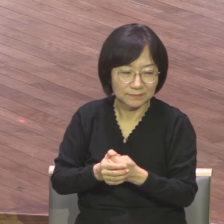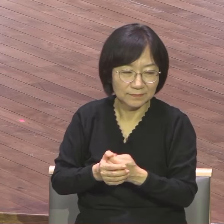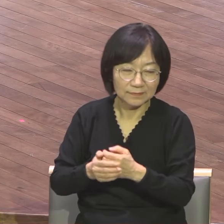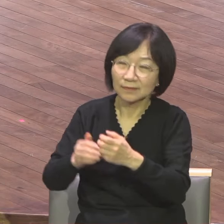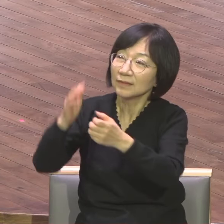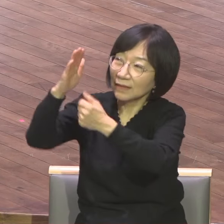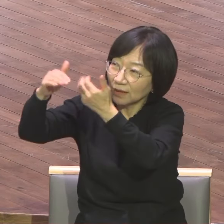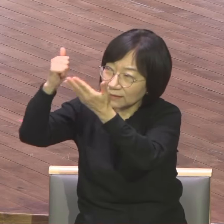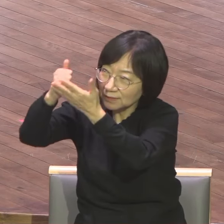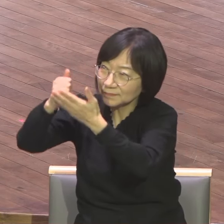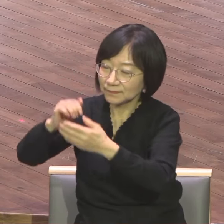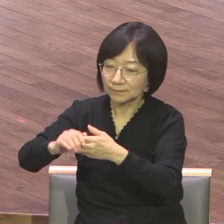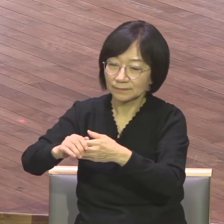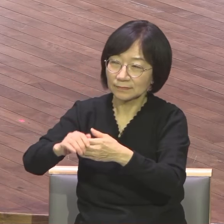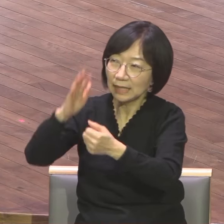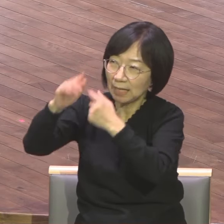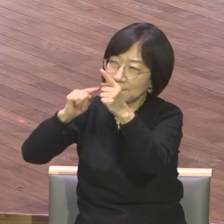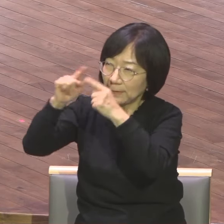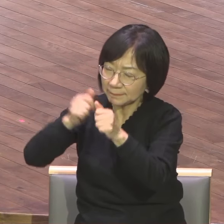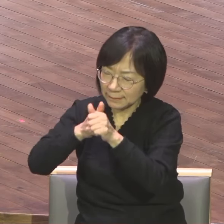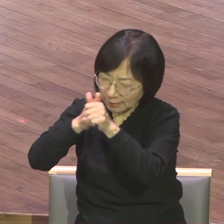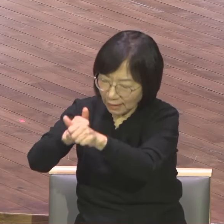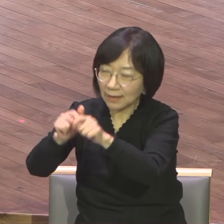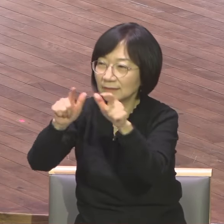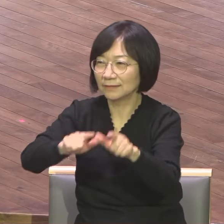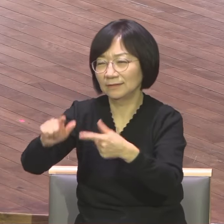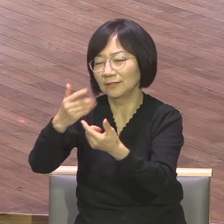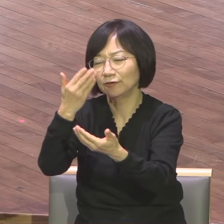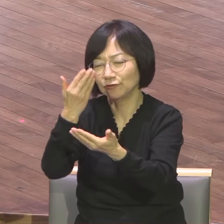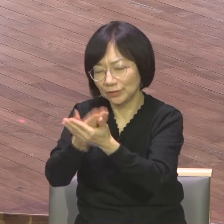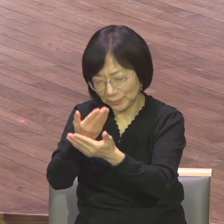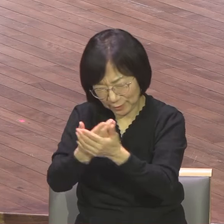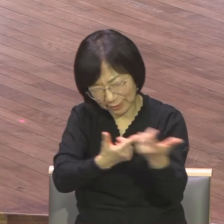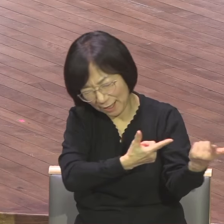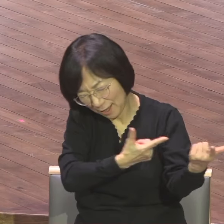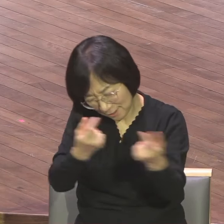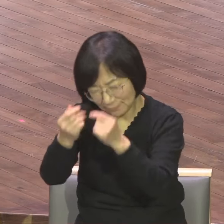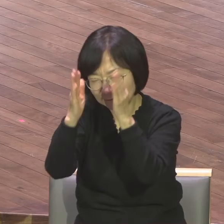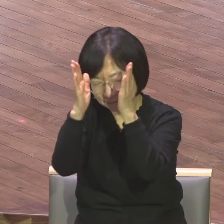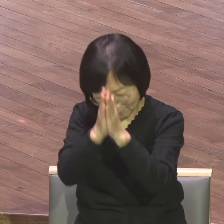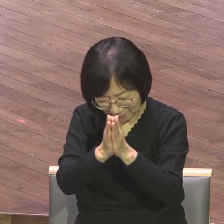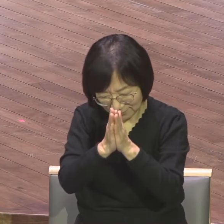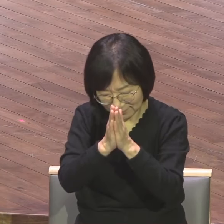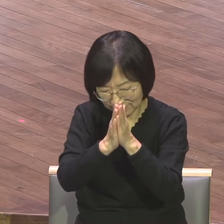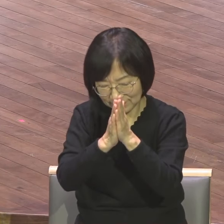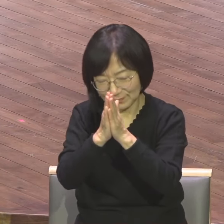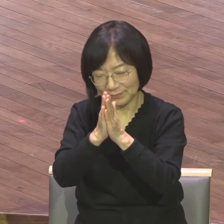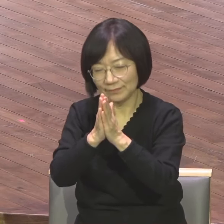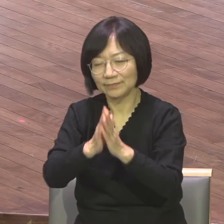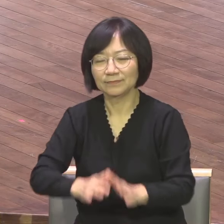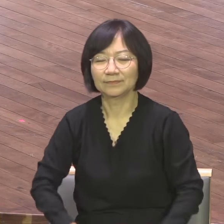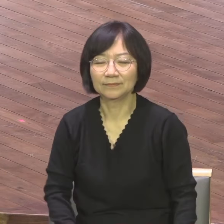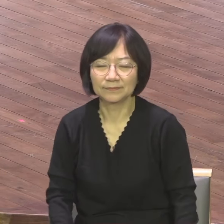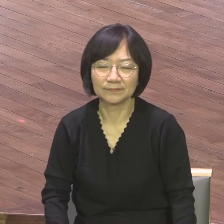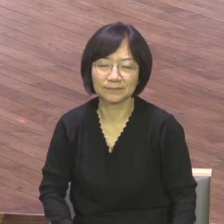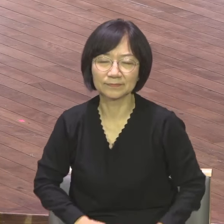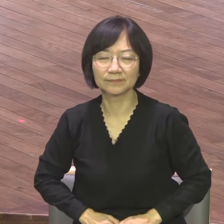하나님이여 말씀이 주도하는 삶을 살게 하여 주옵소서. 주님 외쳐 기도하겠습니다. 주여